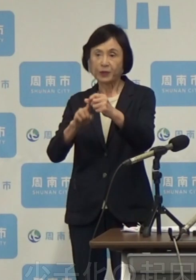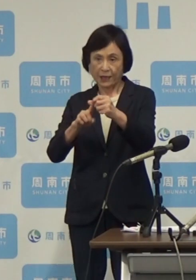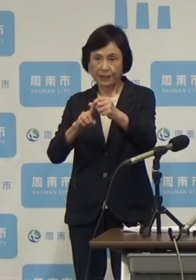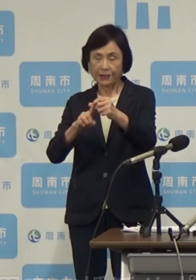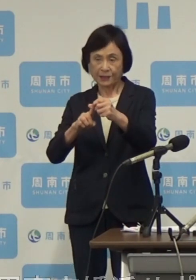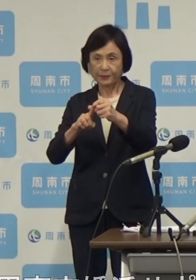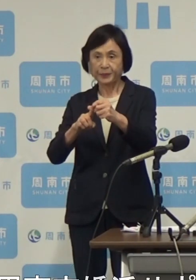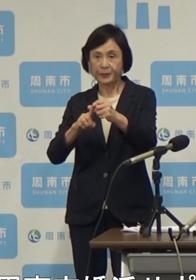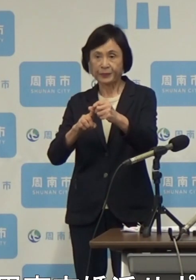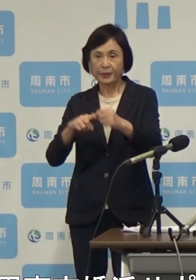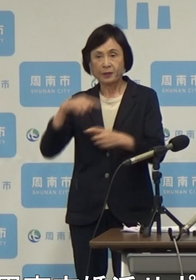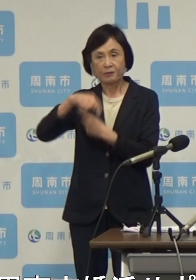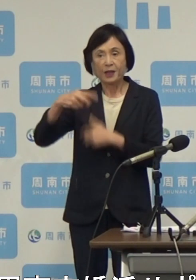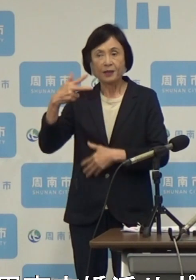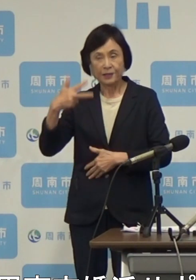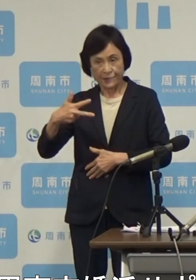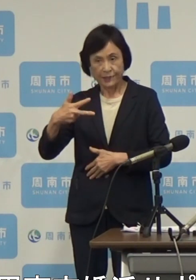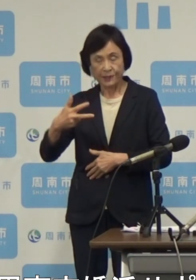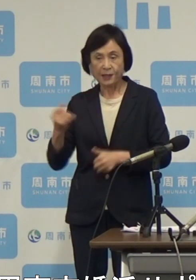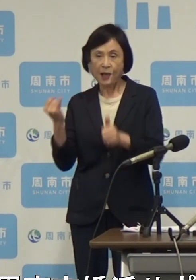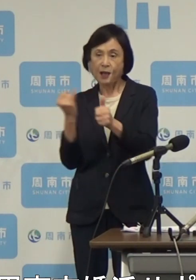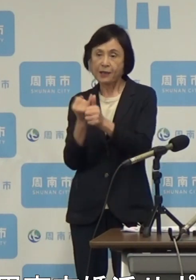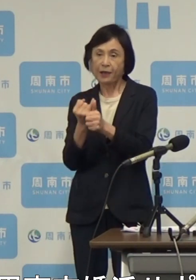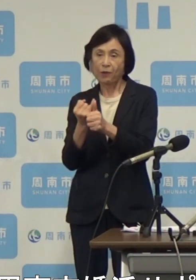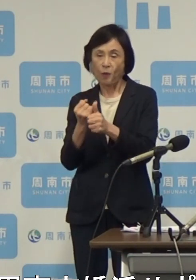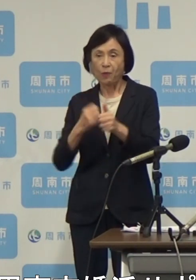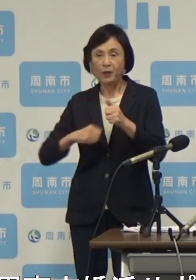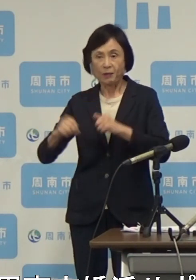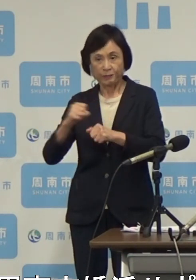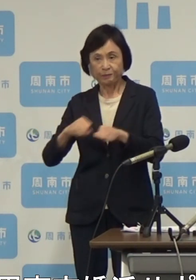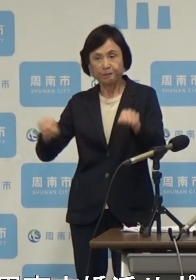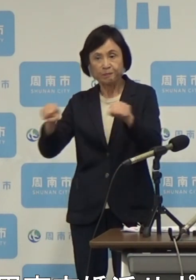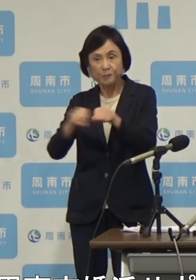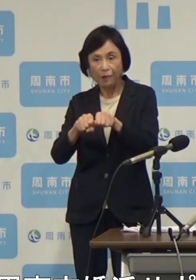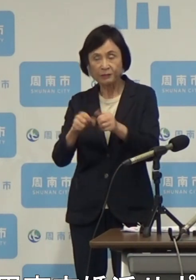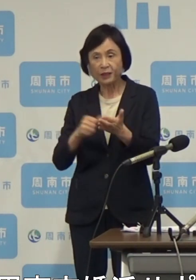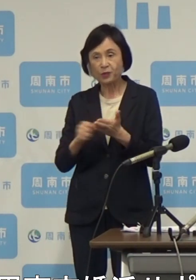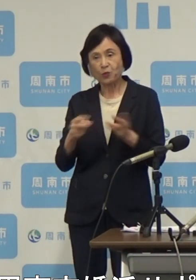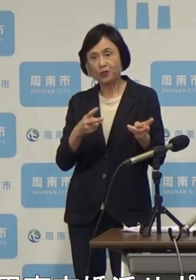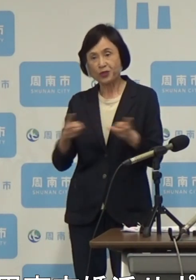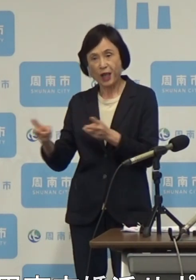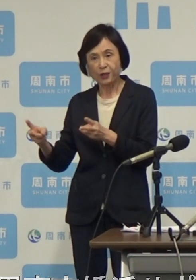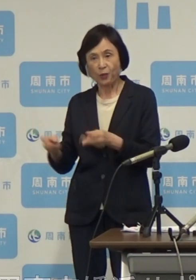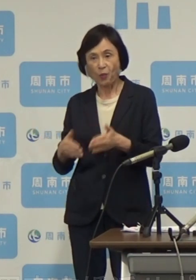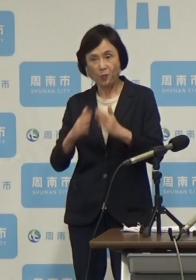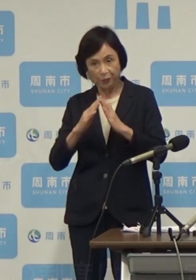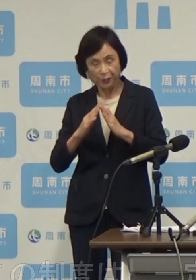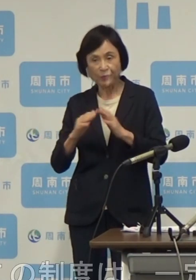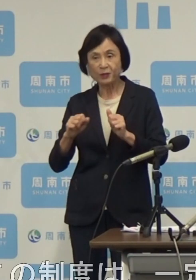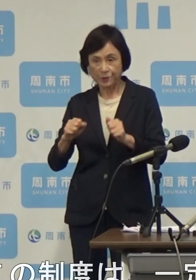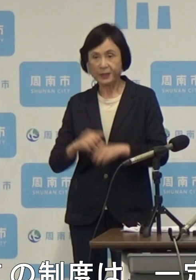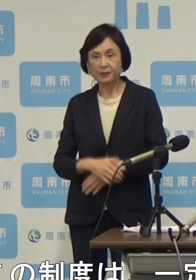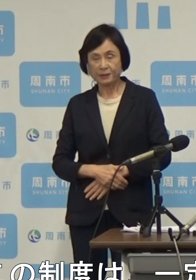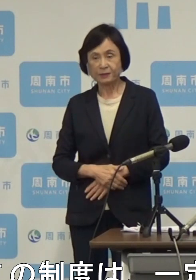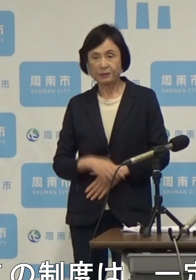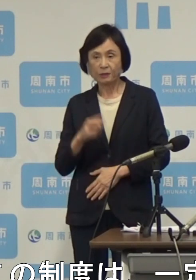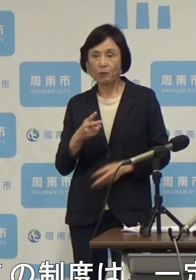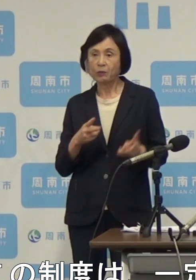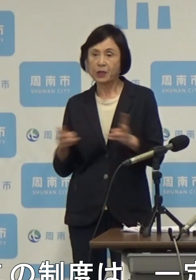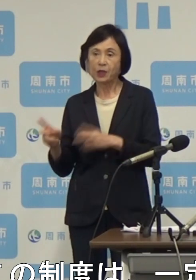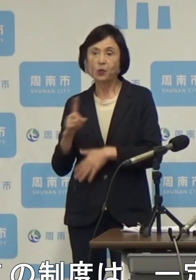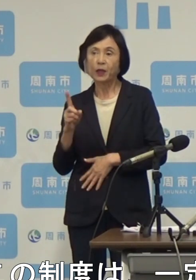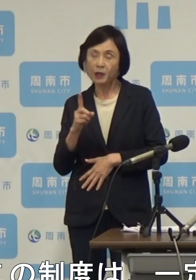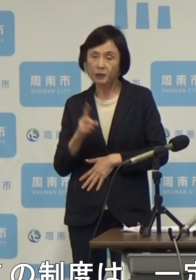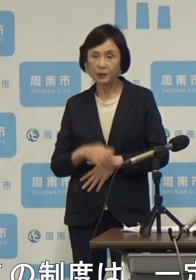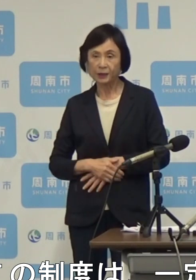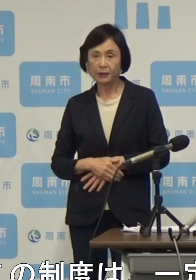として、周南市婚活サポーター登録制度を創設します。この制度は